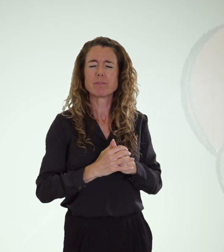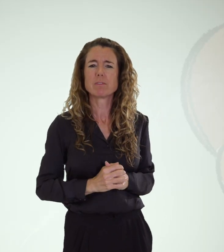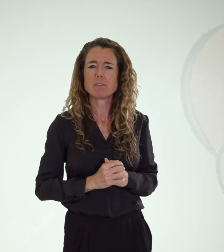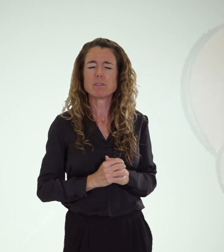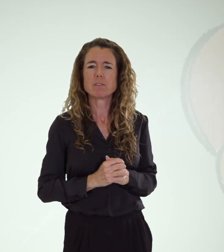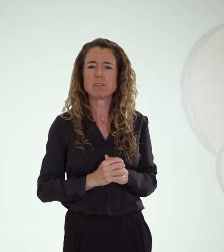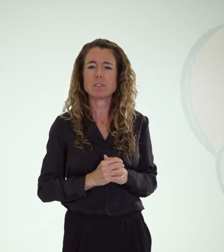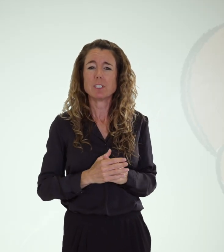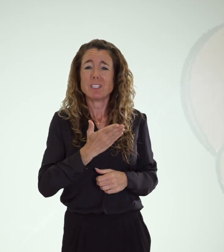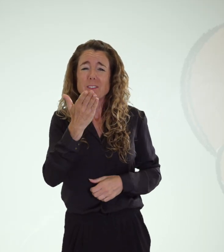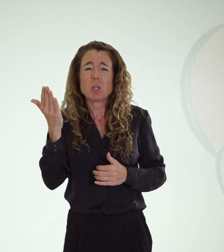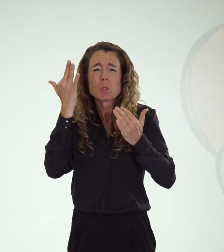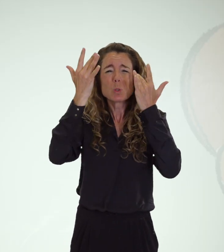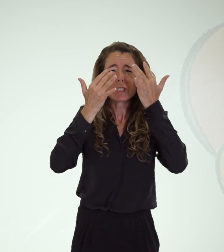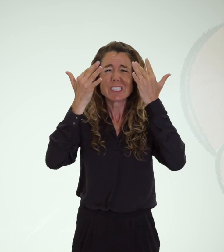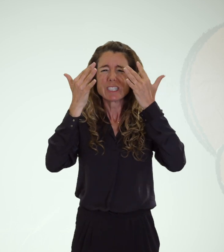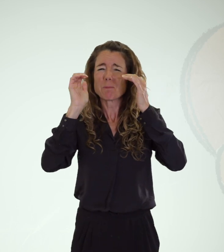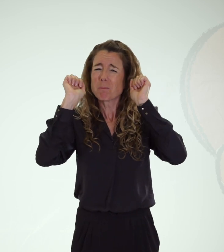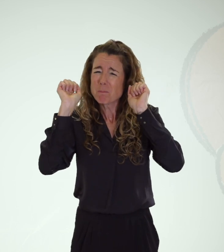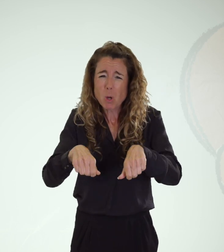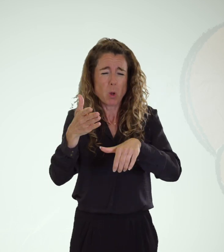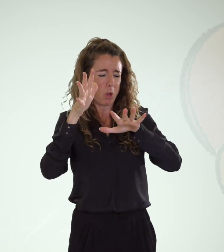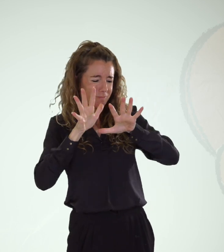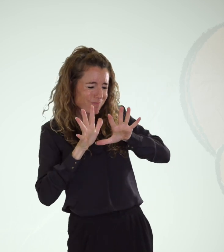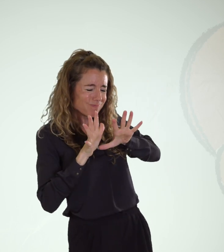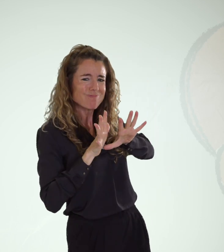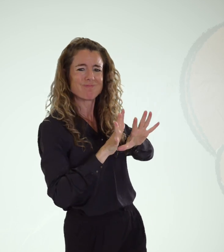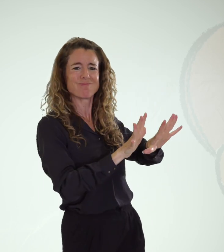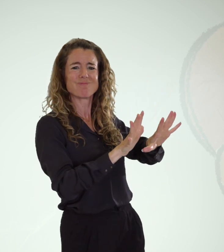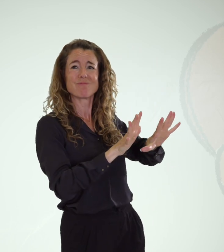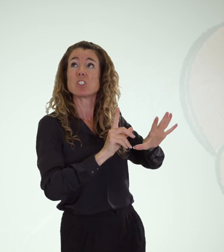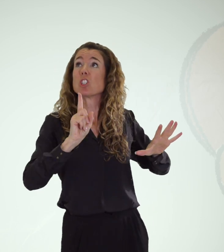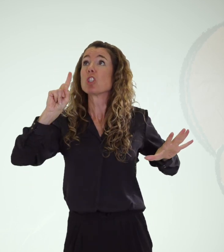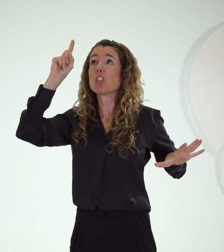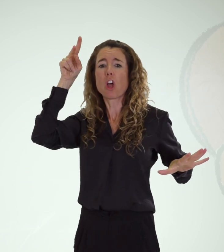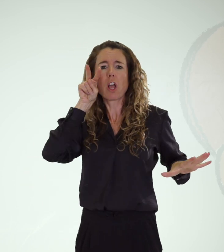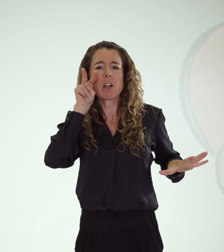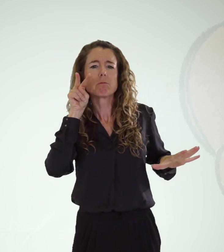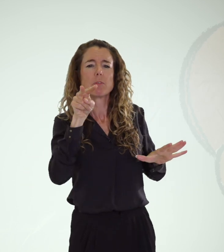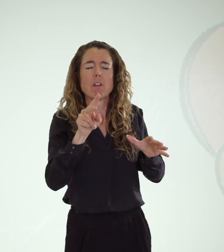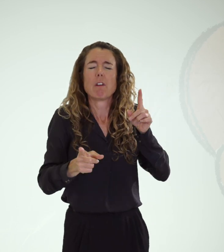être sûr d'une chose. Dieu en fera au moins autant pour vous.